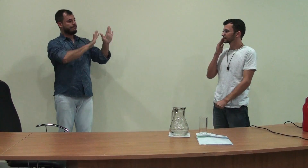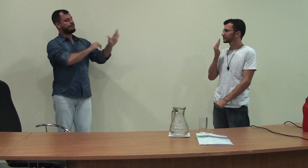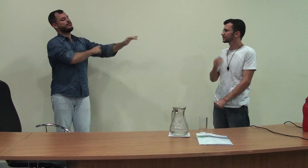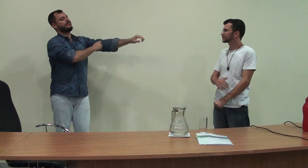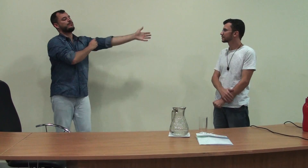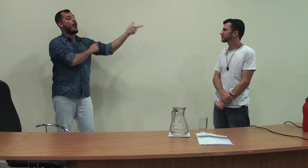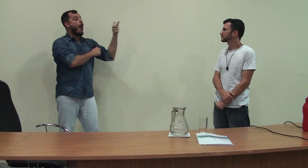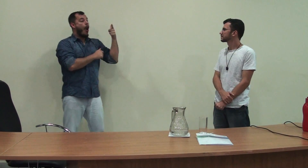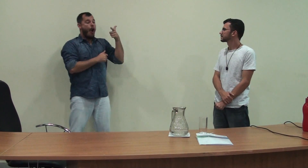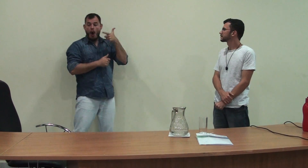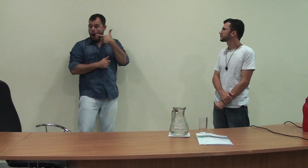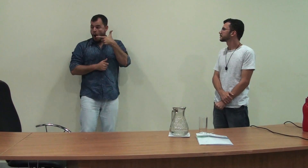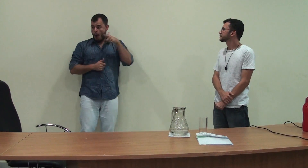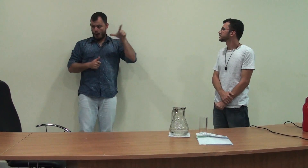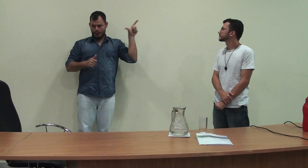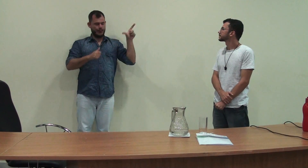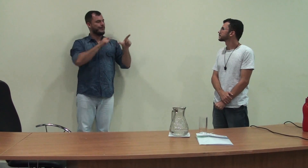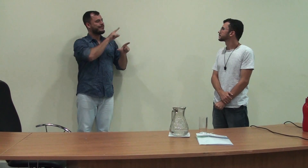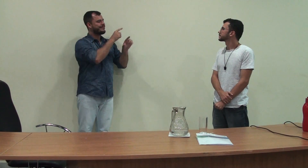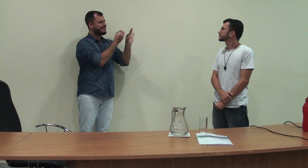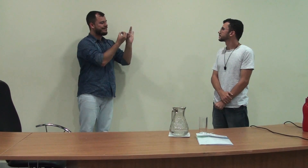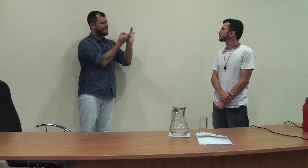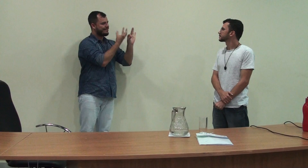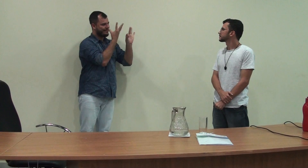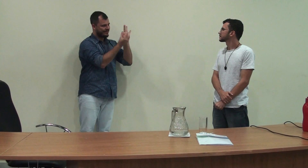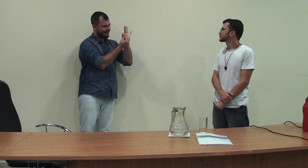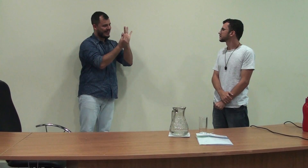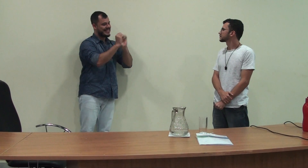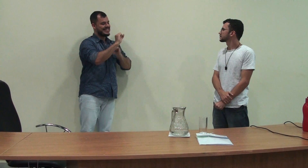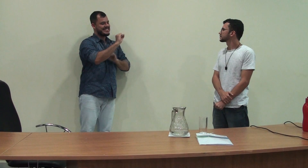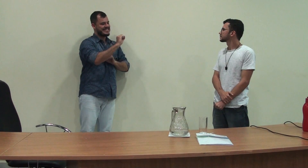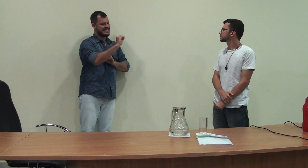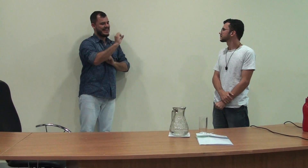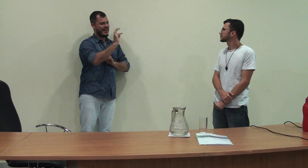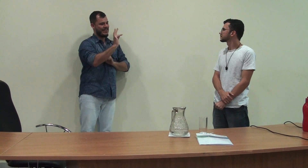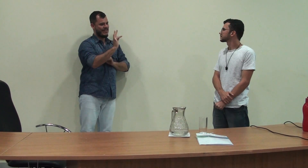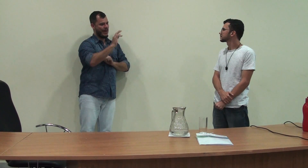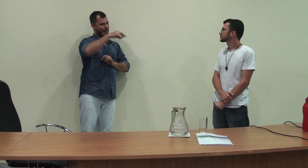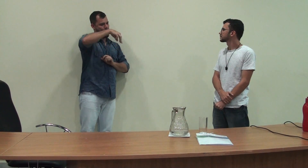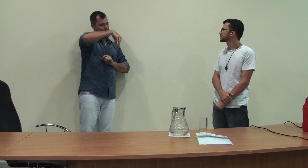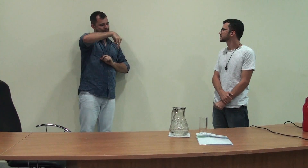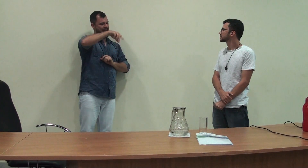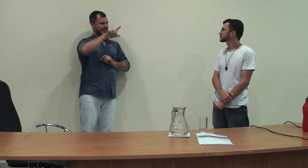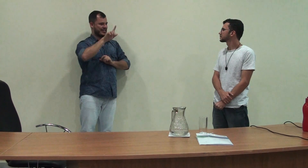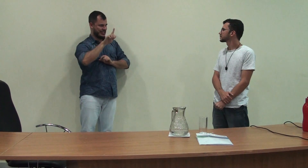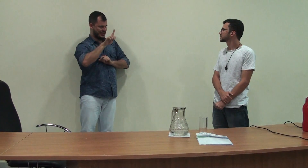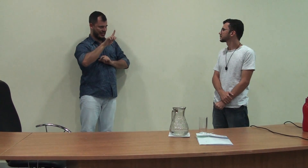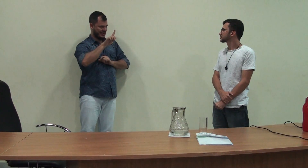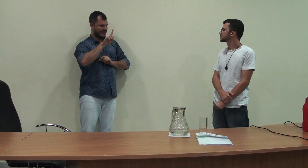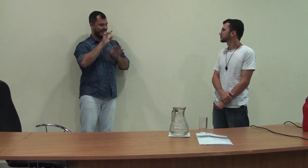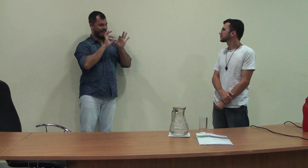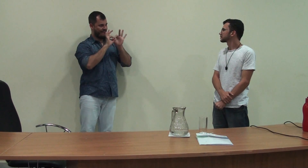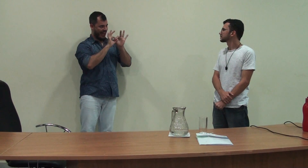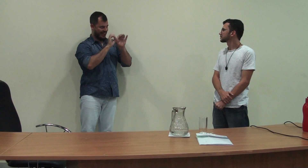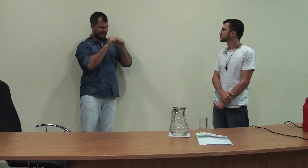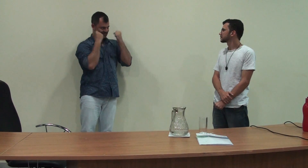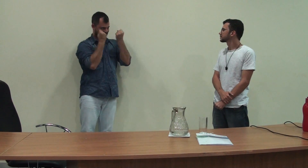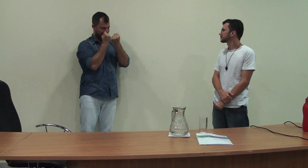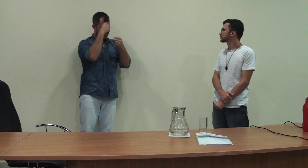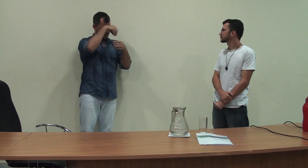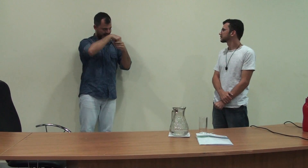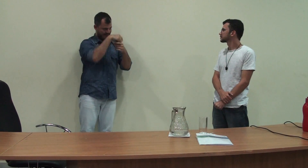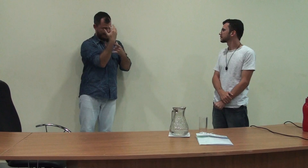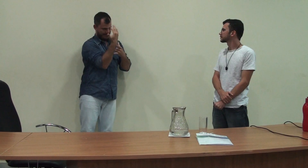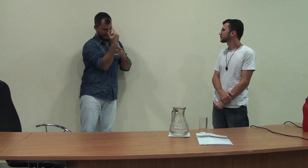precisava de compreender visualmente a construção do cálculo. Nós tivemos o simpósio da